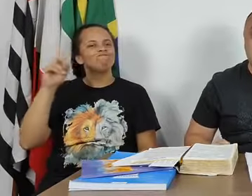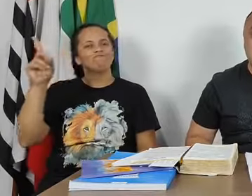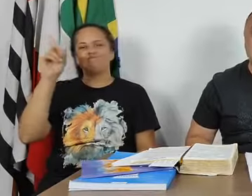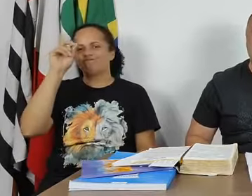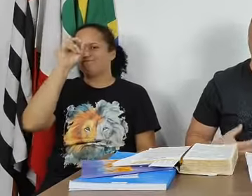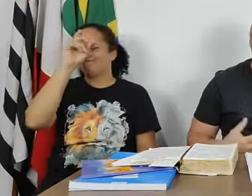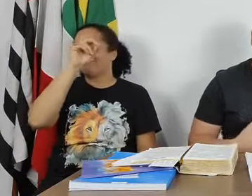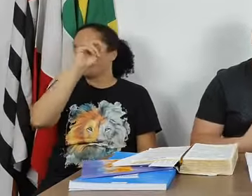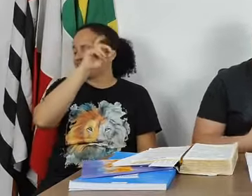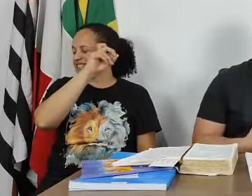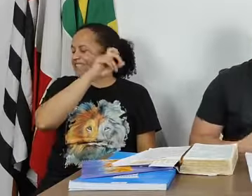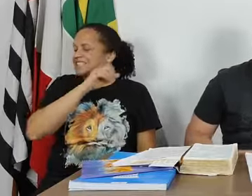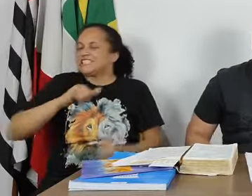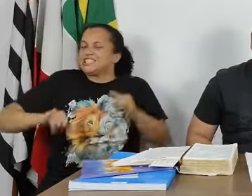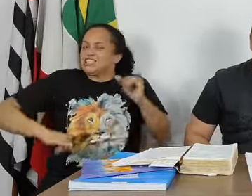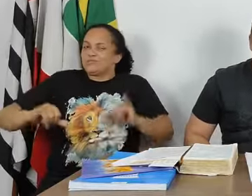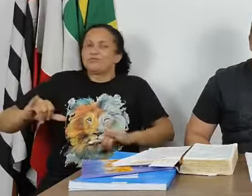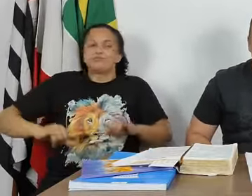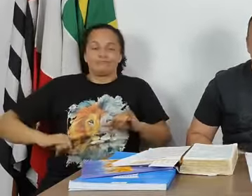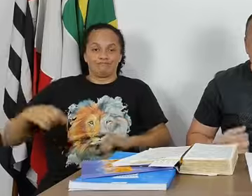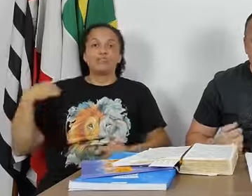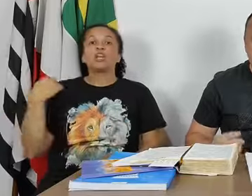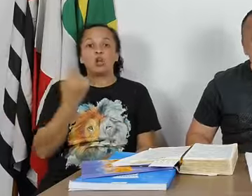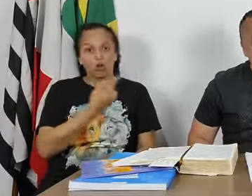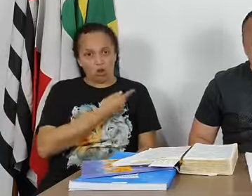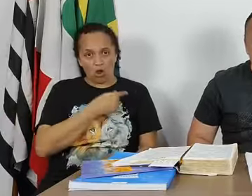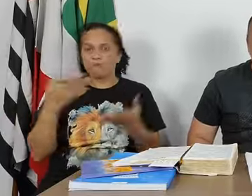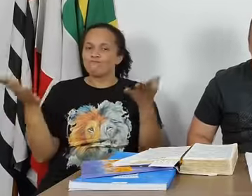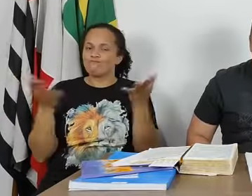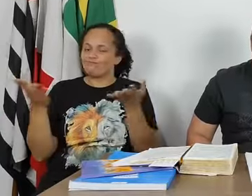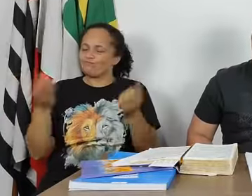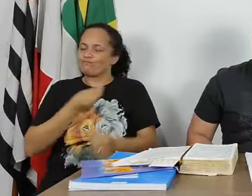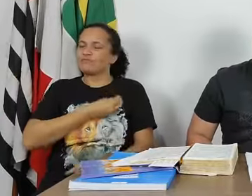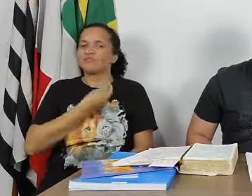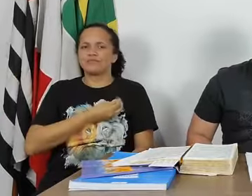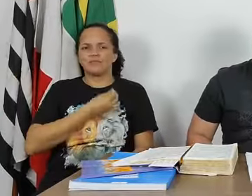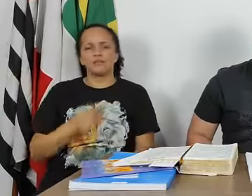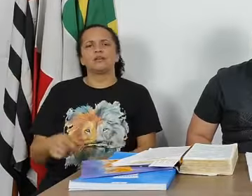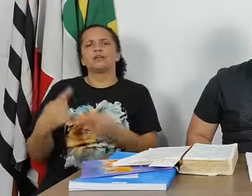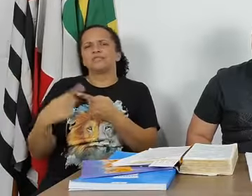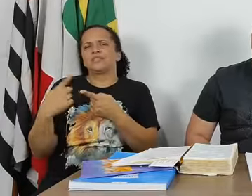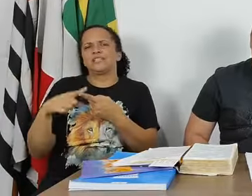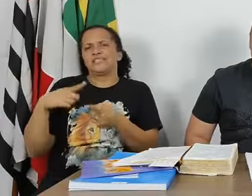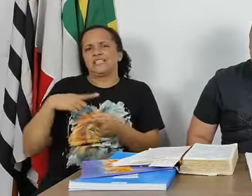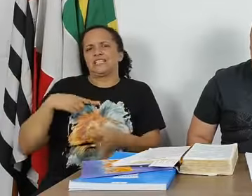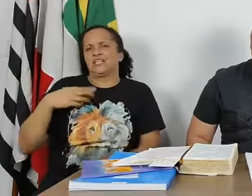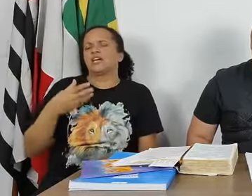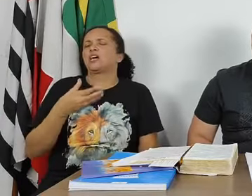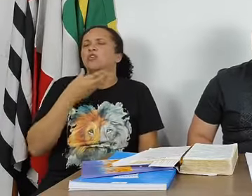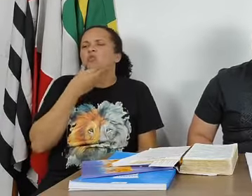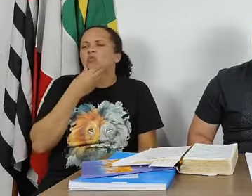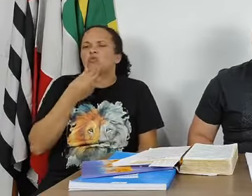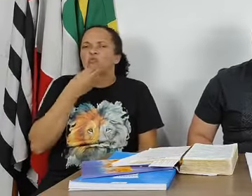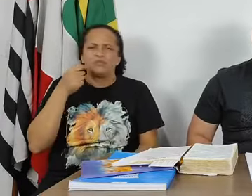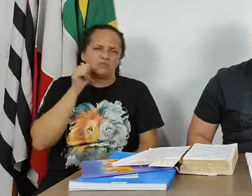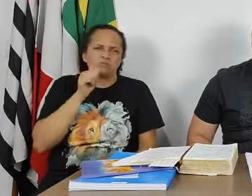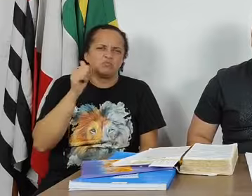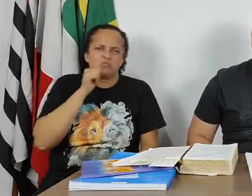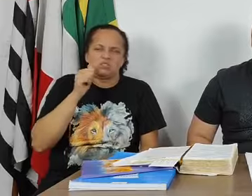tempos difíceis, são tempos que nós vivemos hoje. Pois os homens serão egoístas, avarentos,